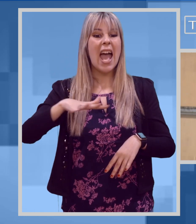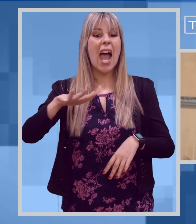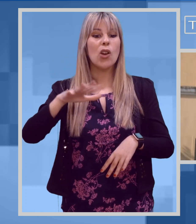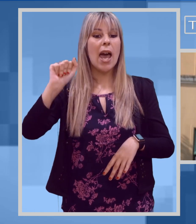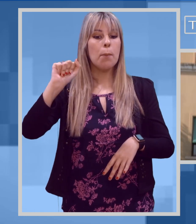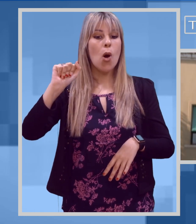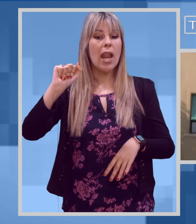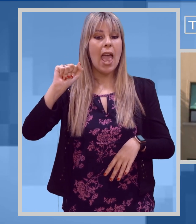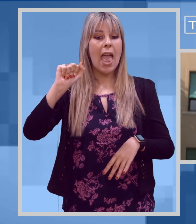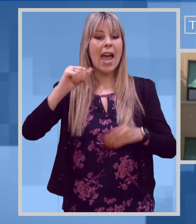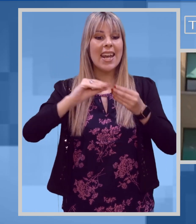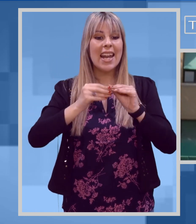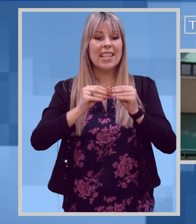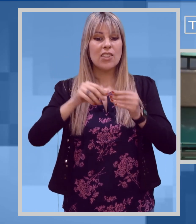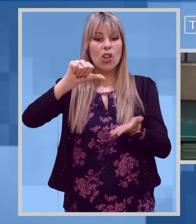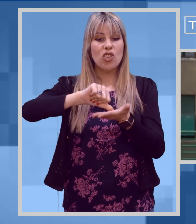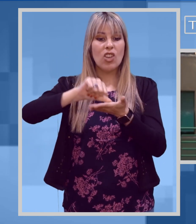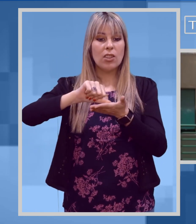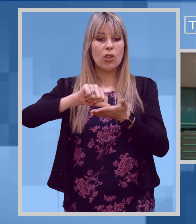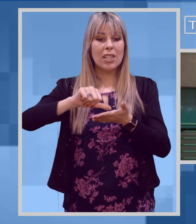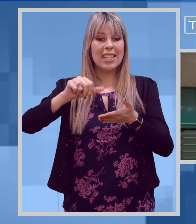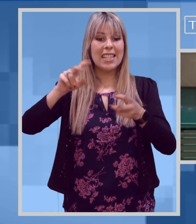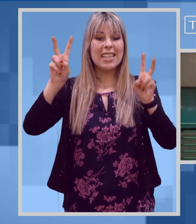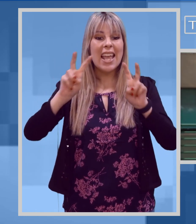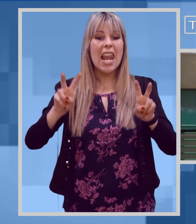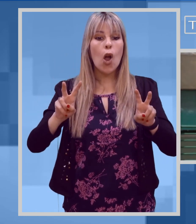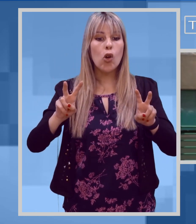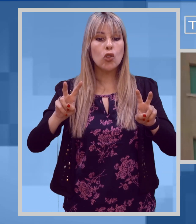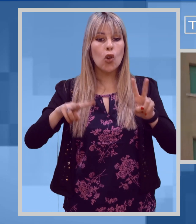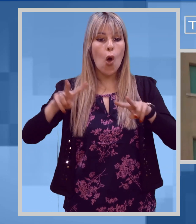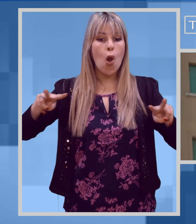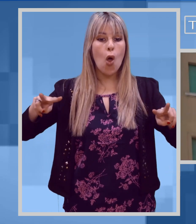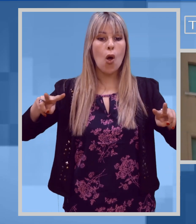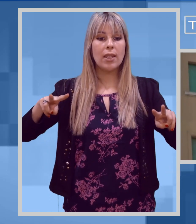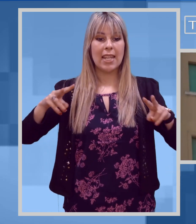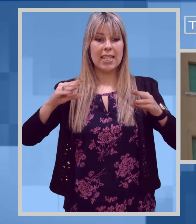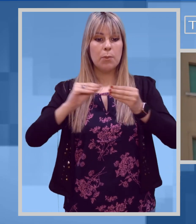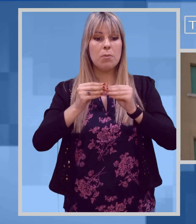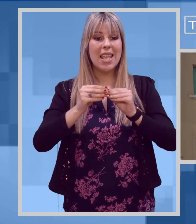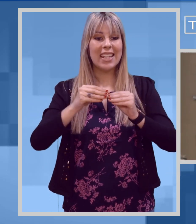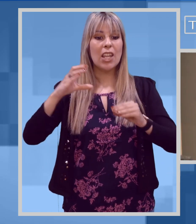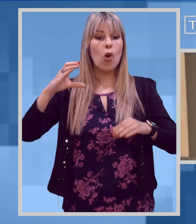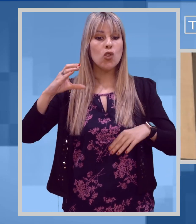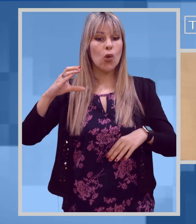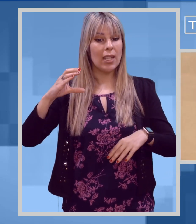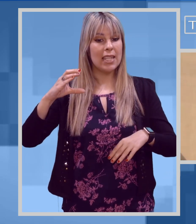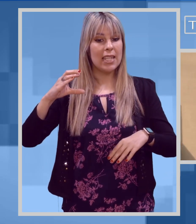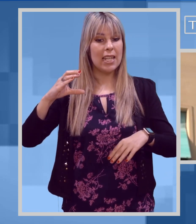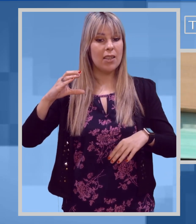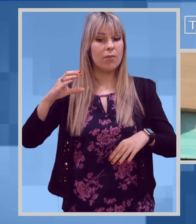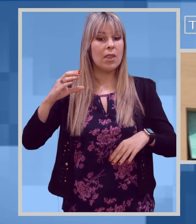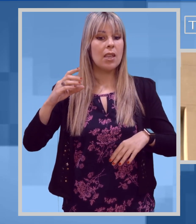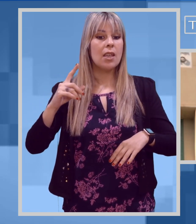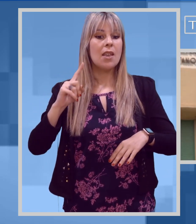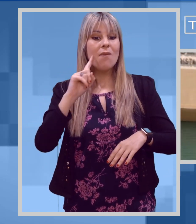la realizzazione del centro di telecontrollo degli impianti consortili, l'efficientamento energetico della sede